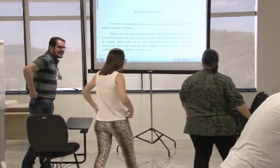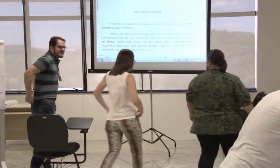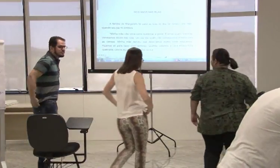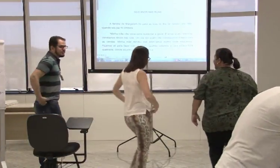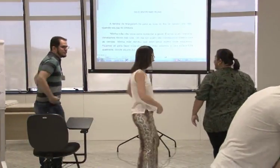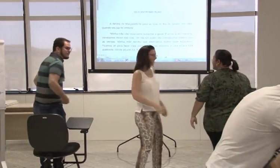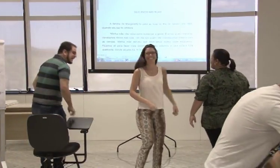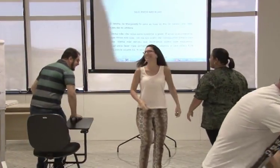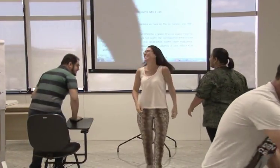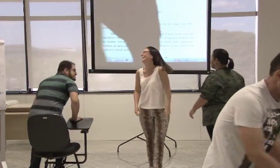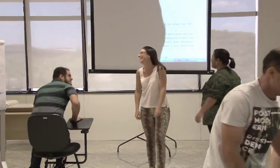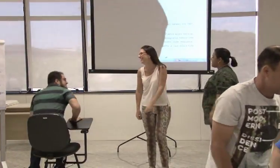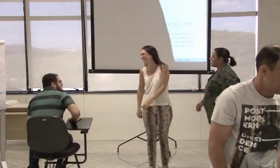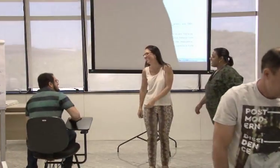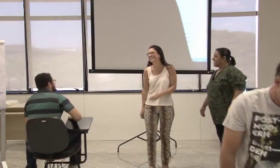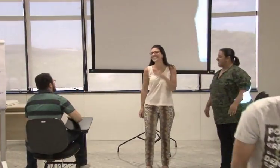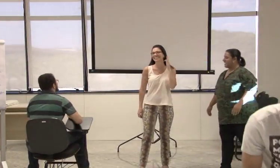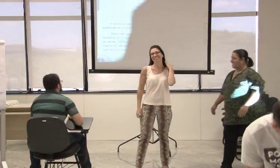Margarete, por favor, Margarete.